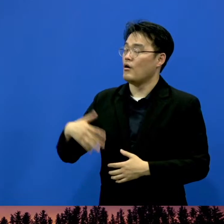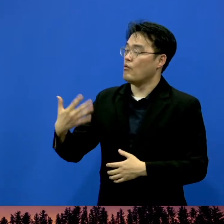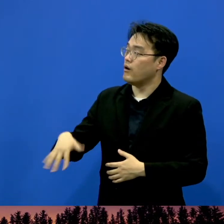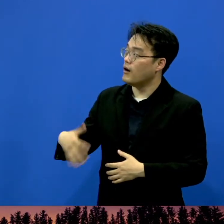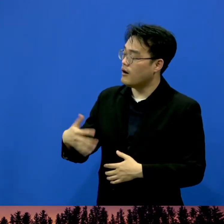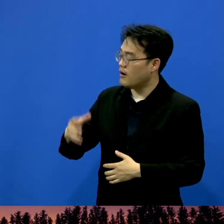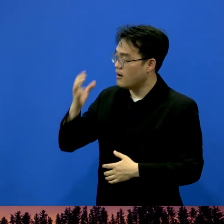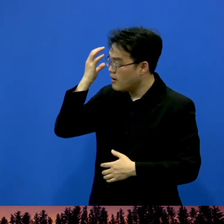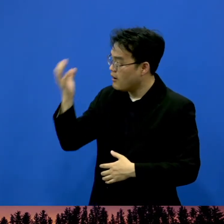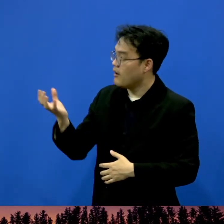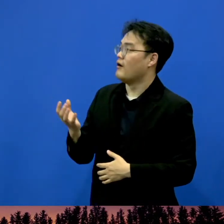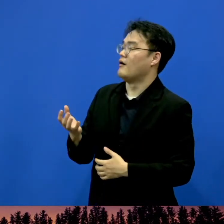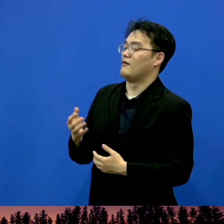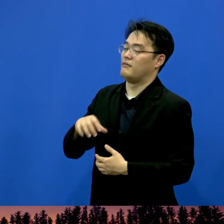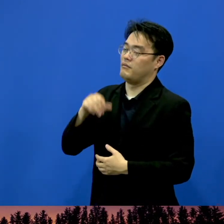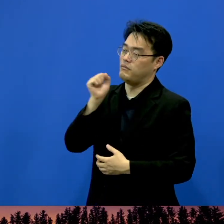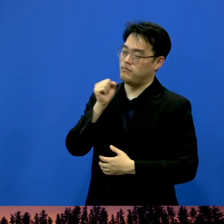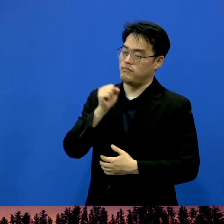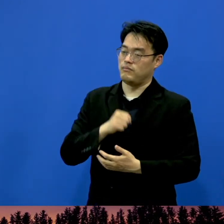걸 주셨어요. 예.